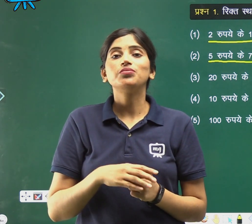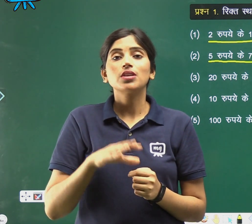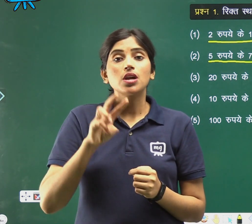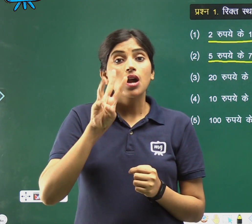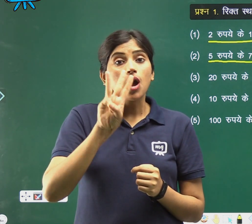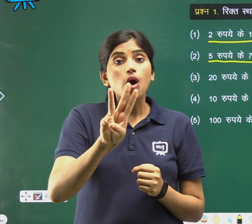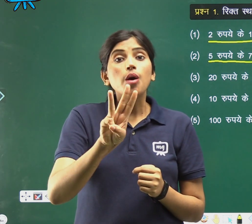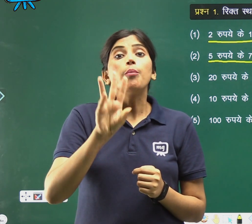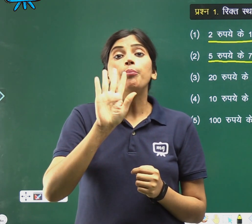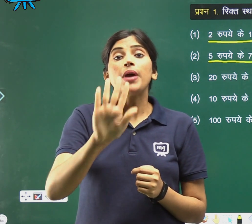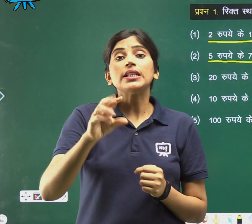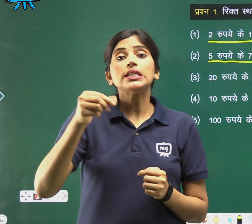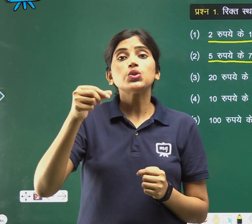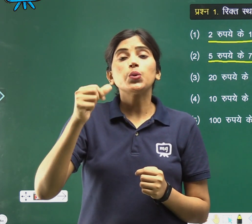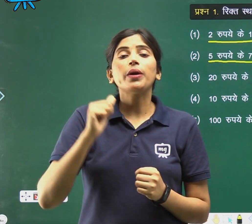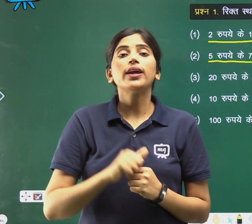35 रुपए।